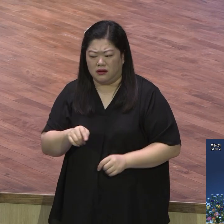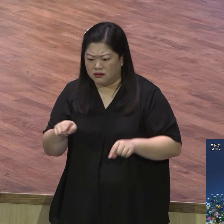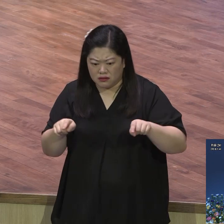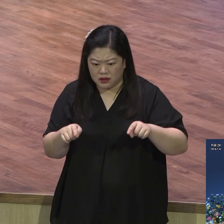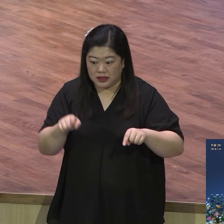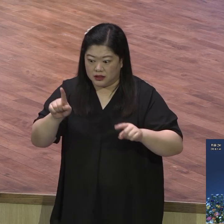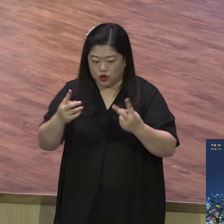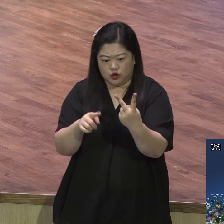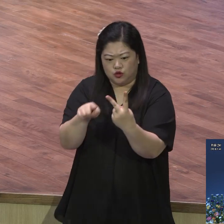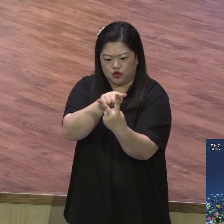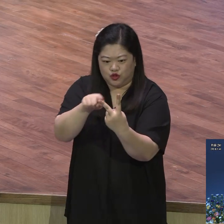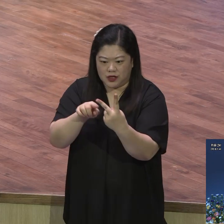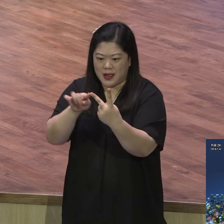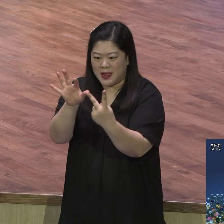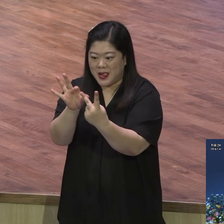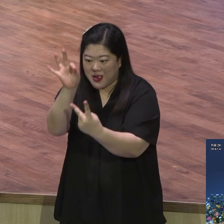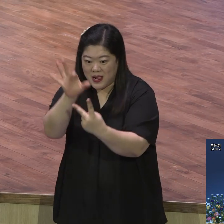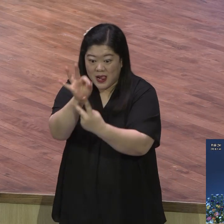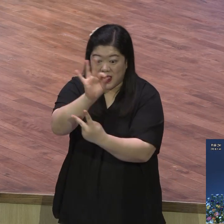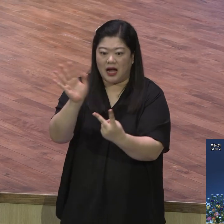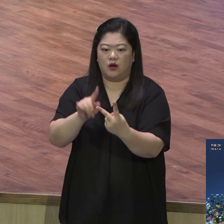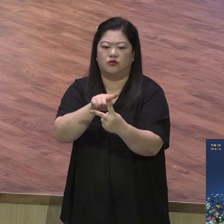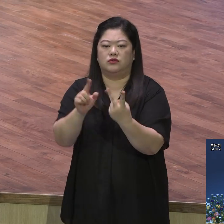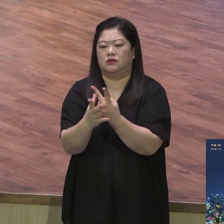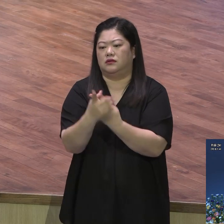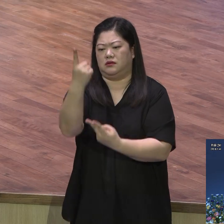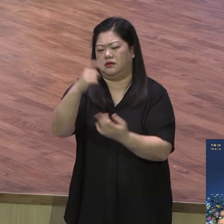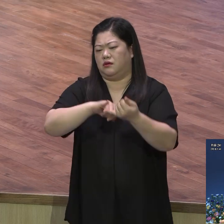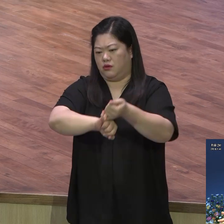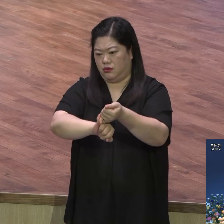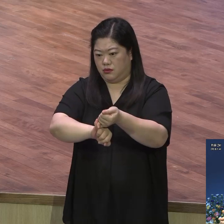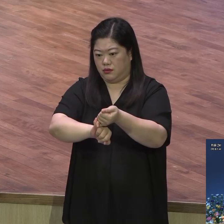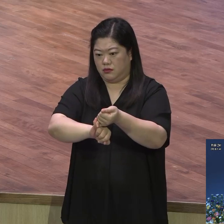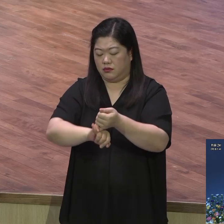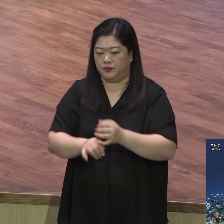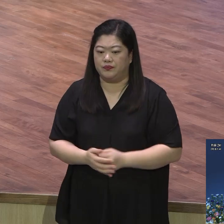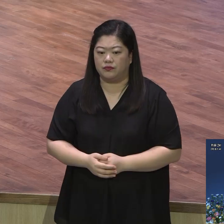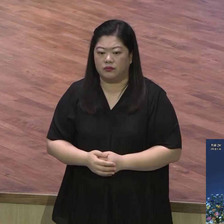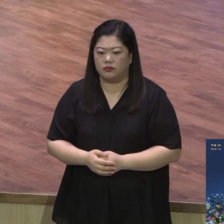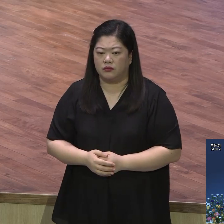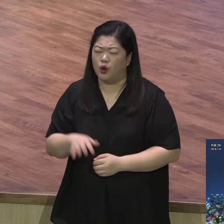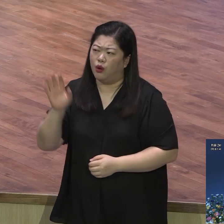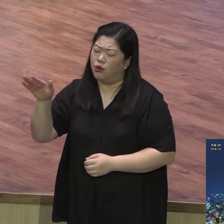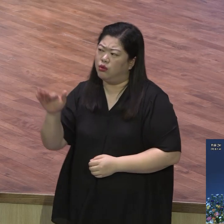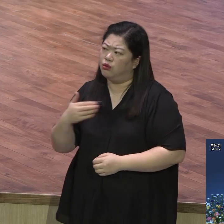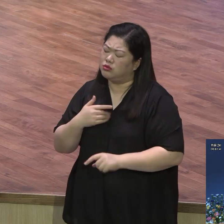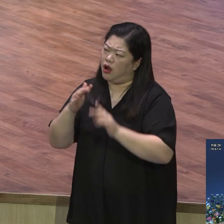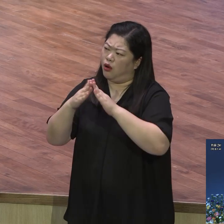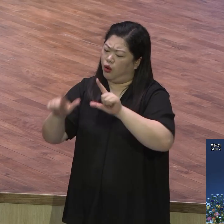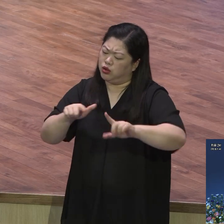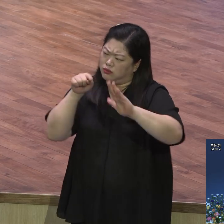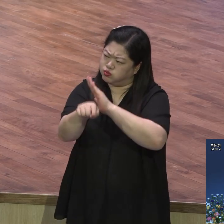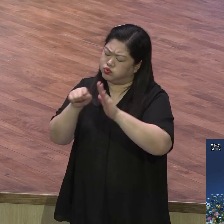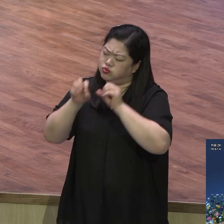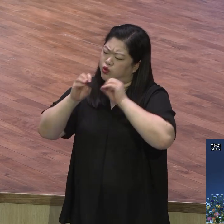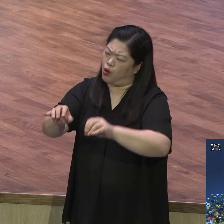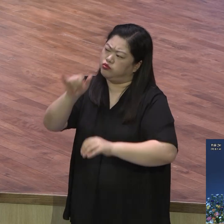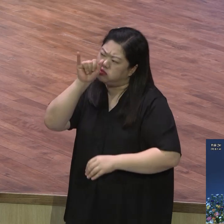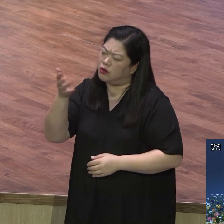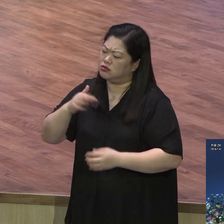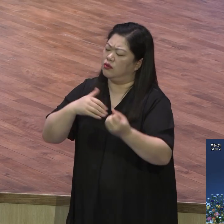그러니까 응답이 없는 것만큼 억울한 생각은 없어요. 왜 응답이 없습니까? 말씀이 없기 때문에. 말씀을 의지하지